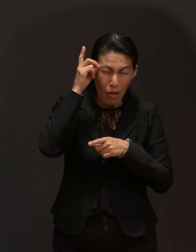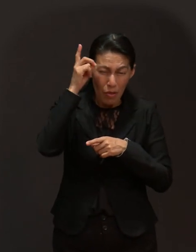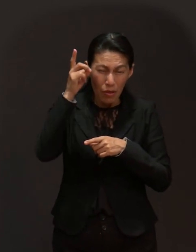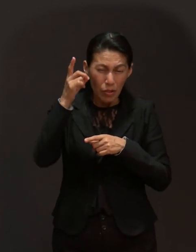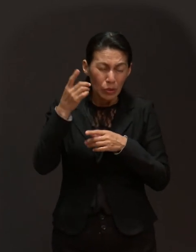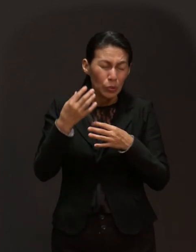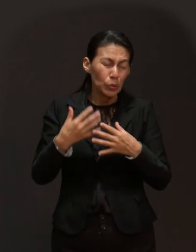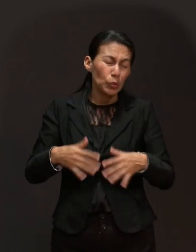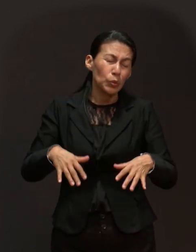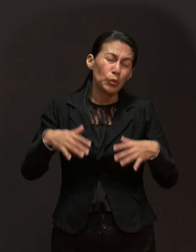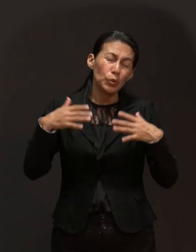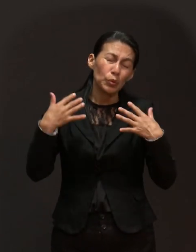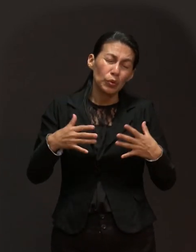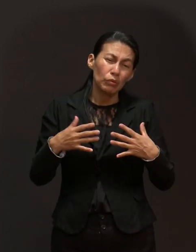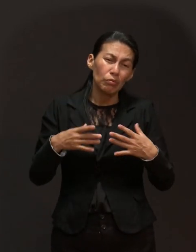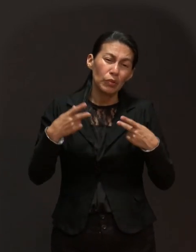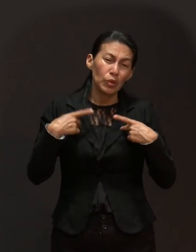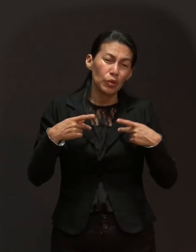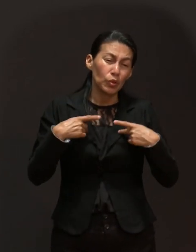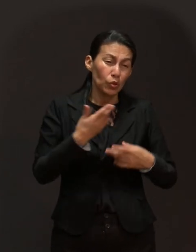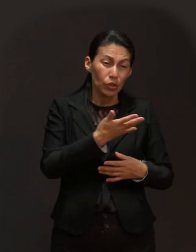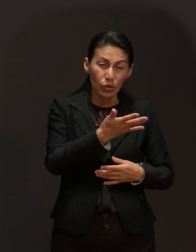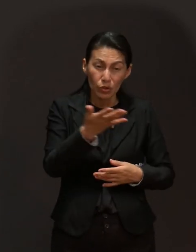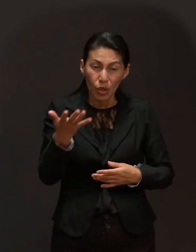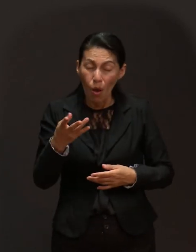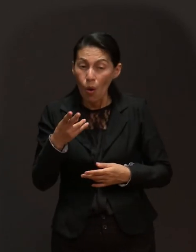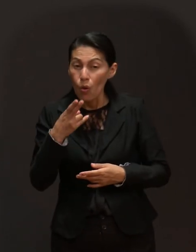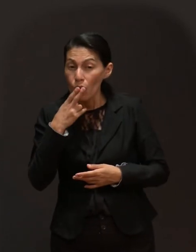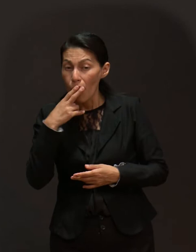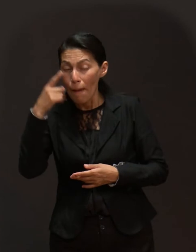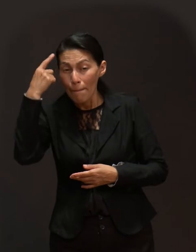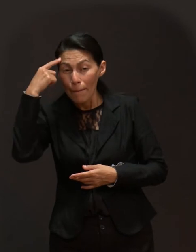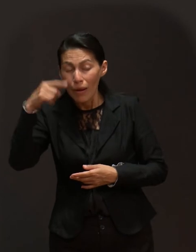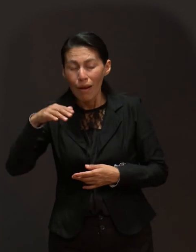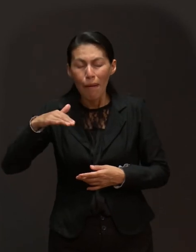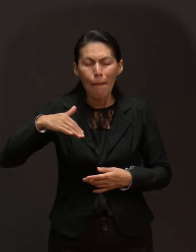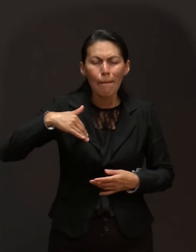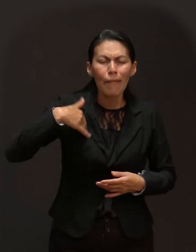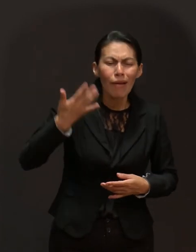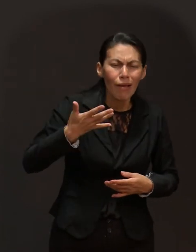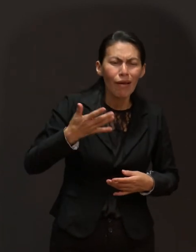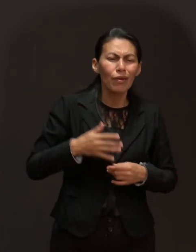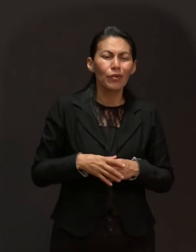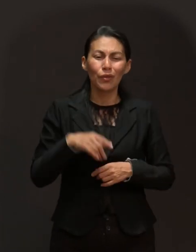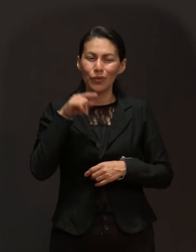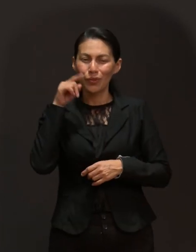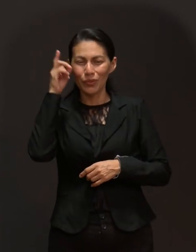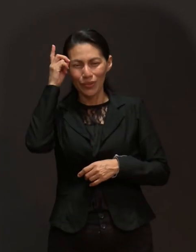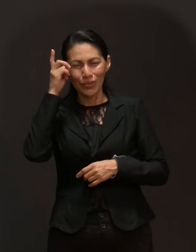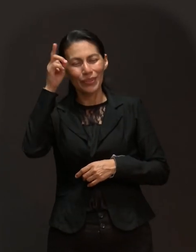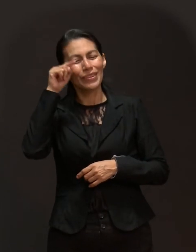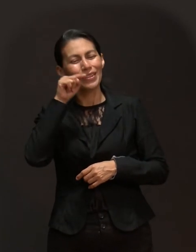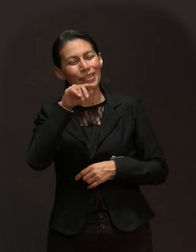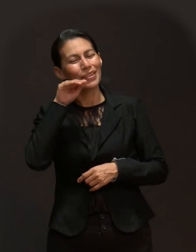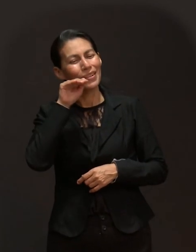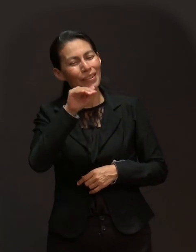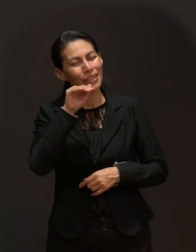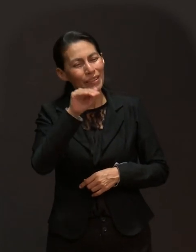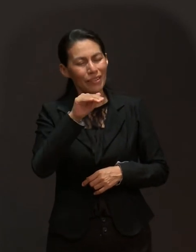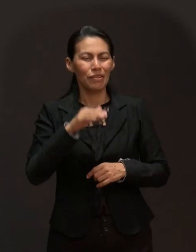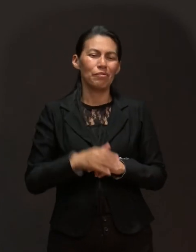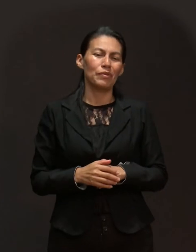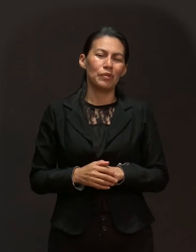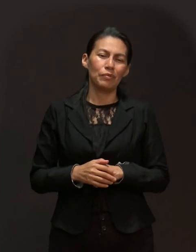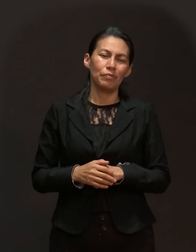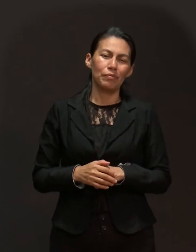Dios usa esos instrumentos para hacer milagros así es y tú estás llamada a